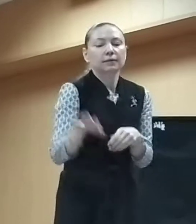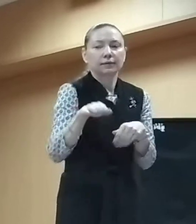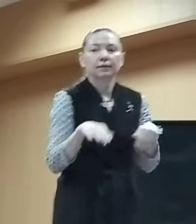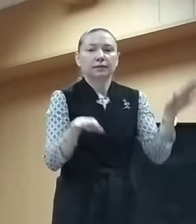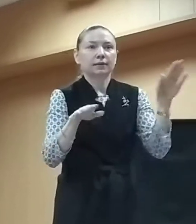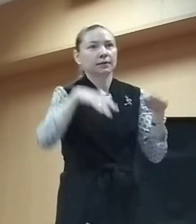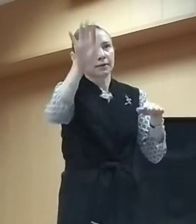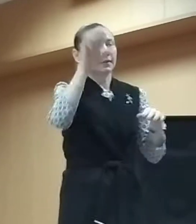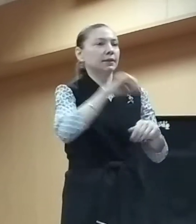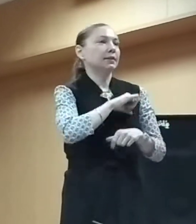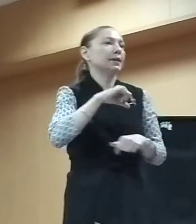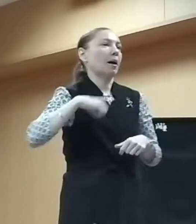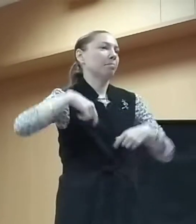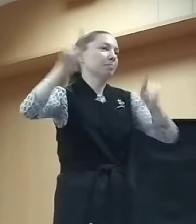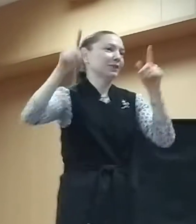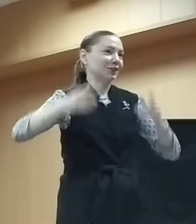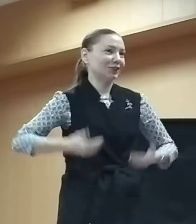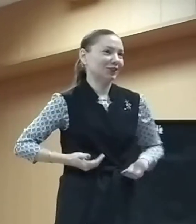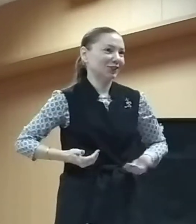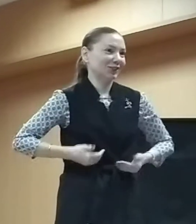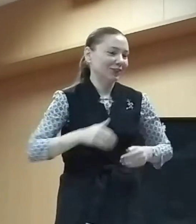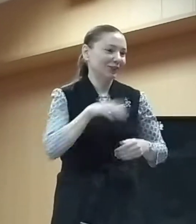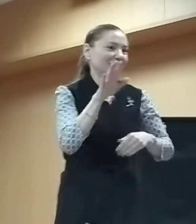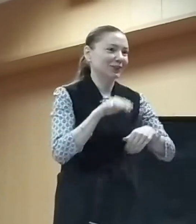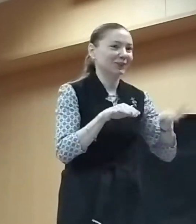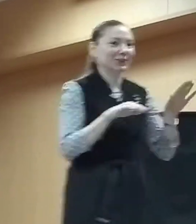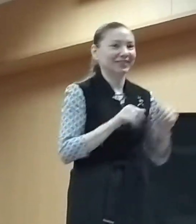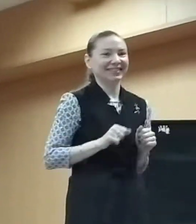к самостоятельной жизни.